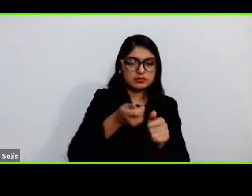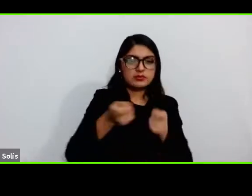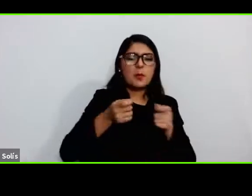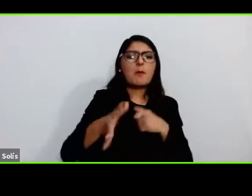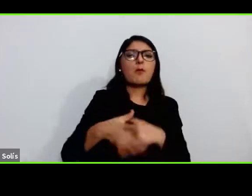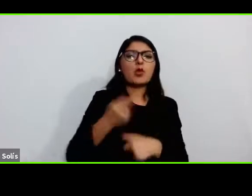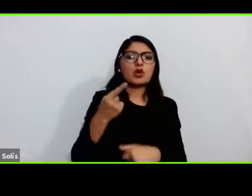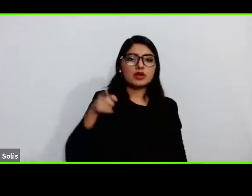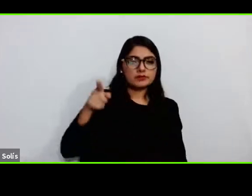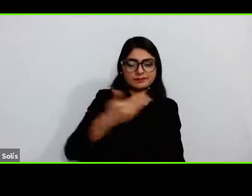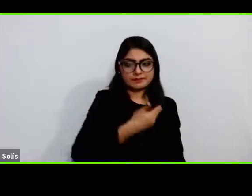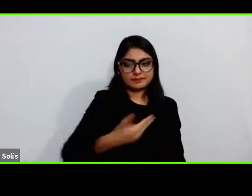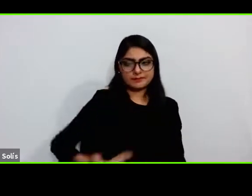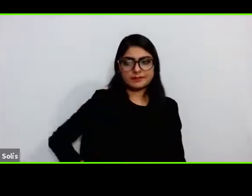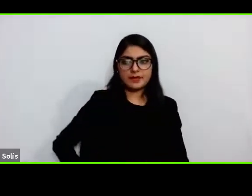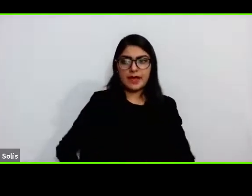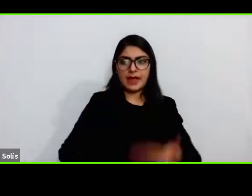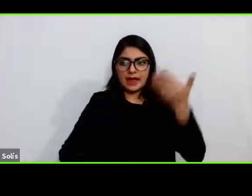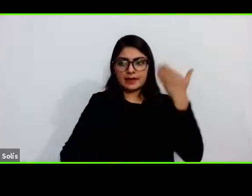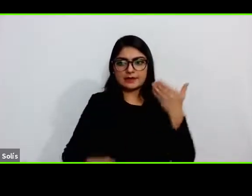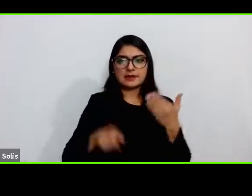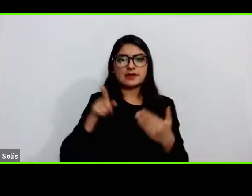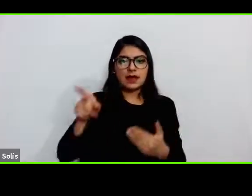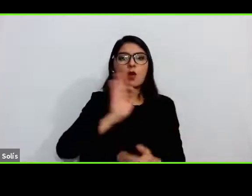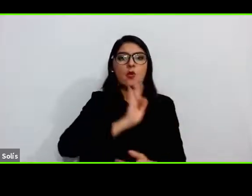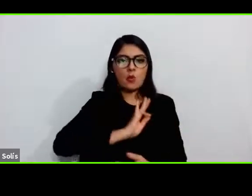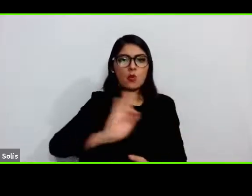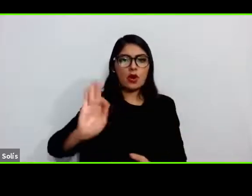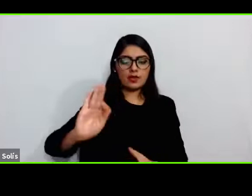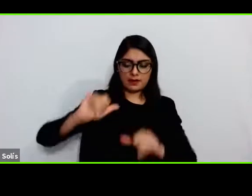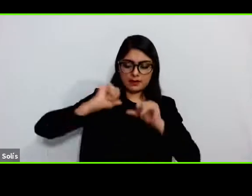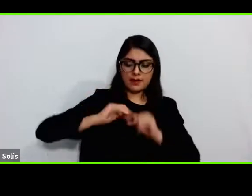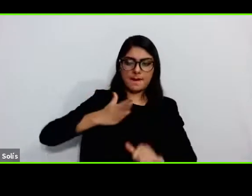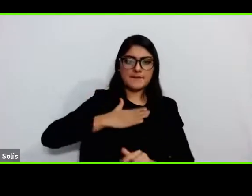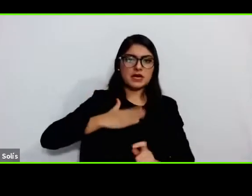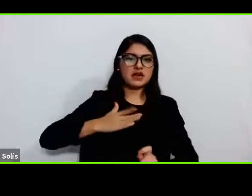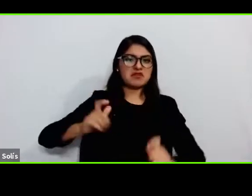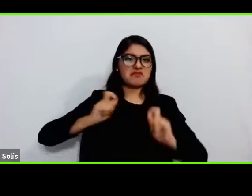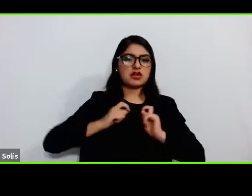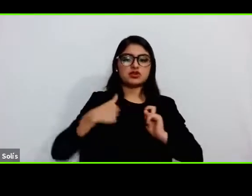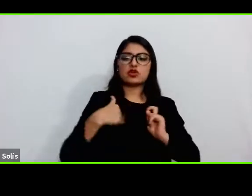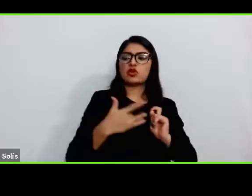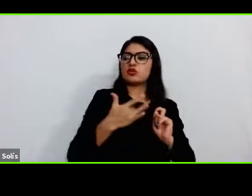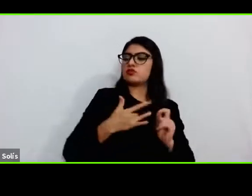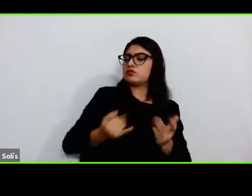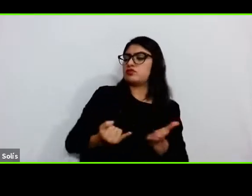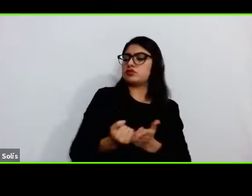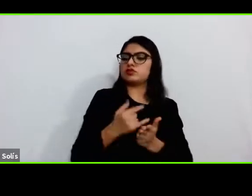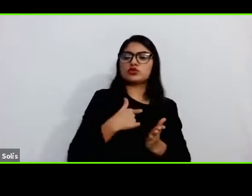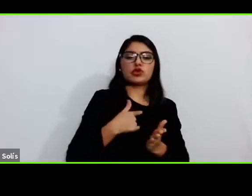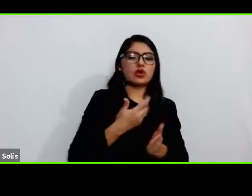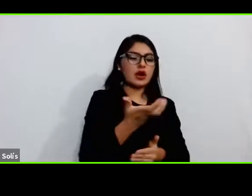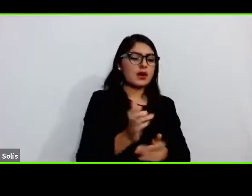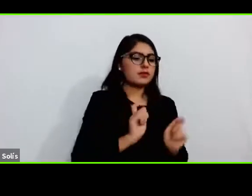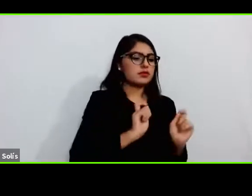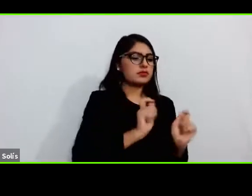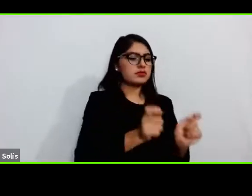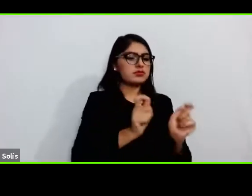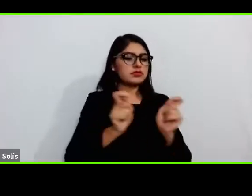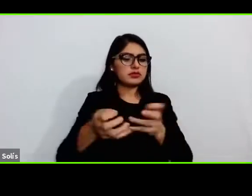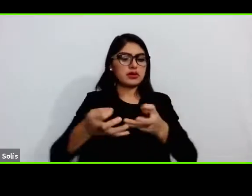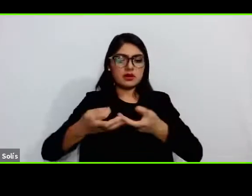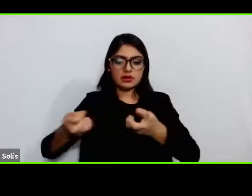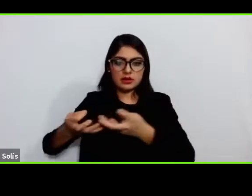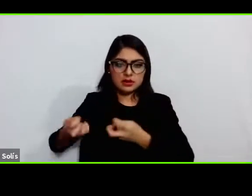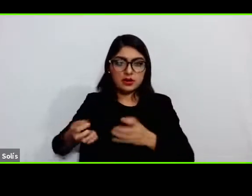presidente tenía la facultad, el poder de la distribución de la tierra, y además tenía la facultad de resolver las